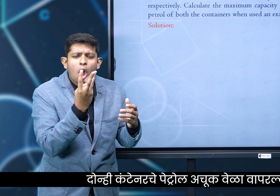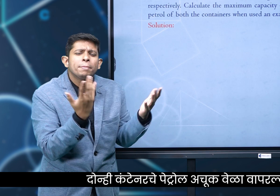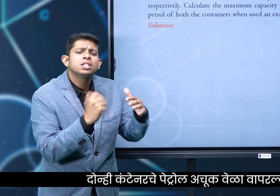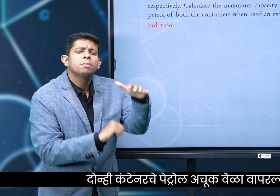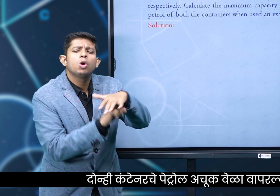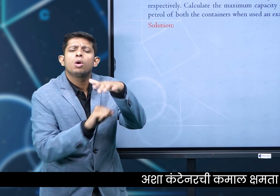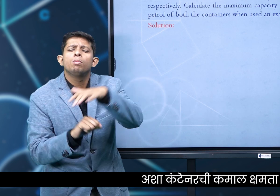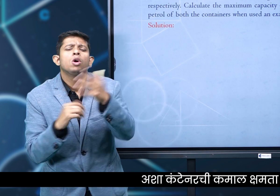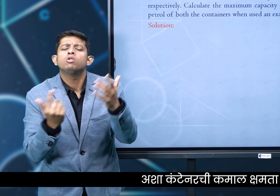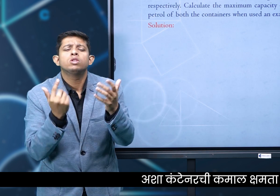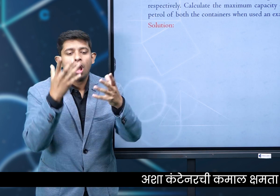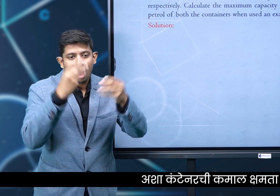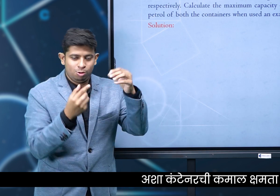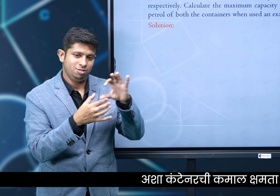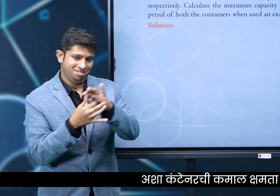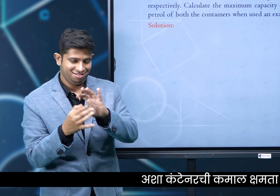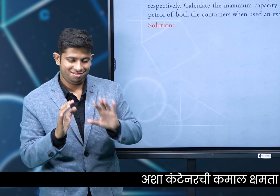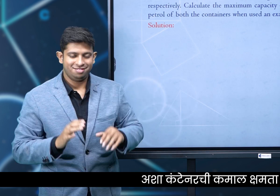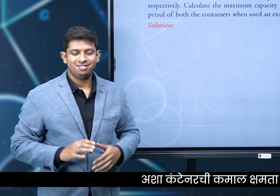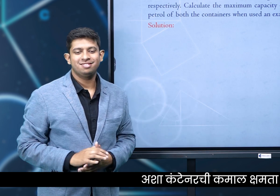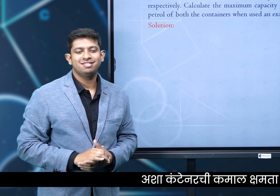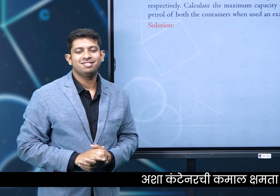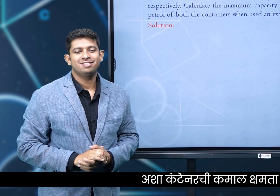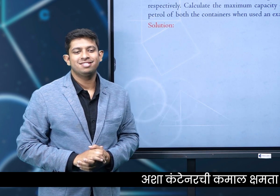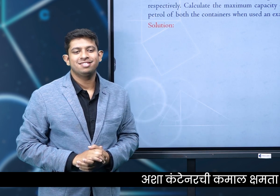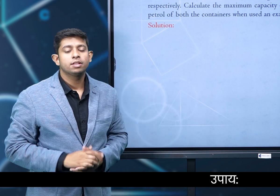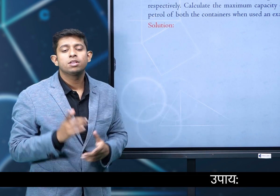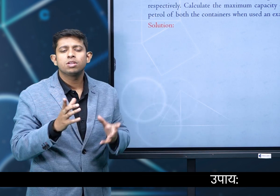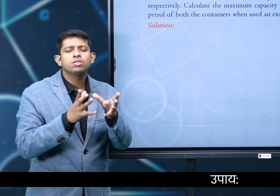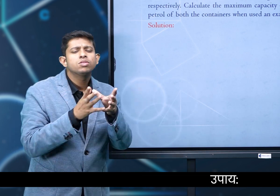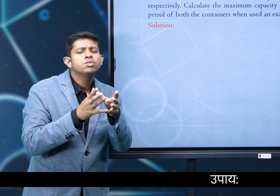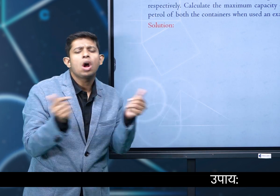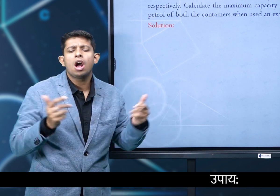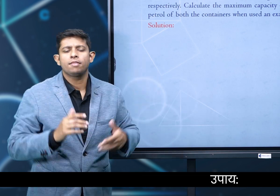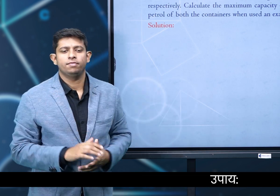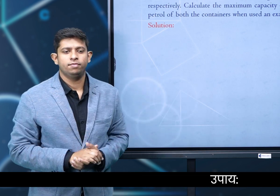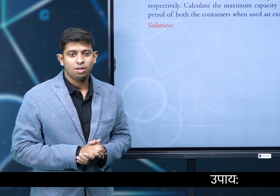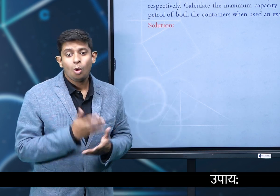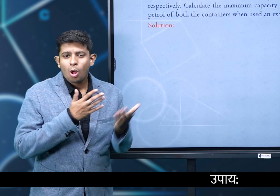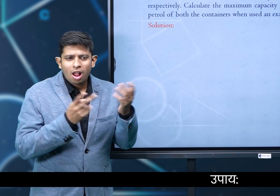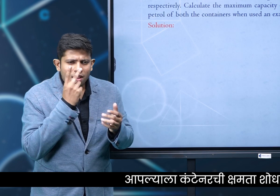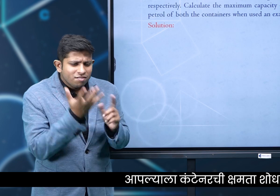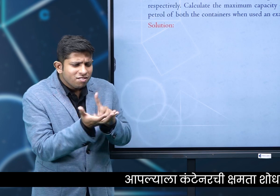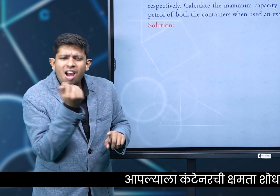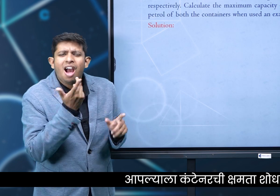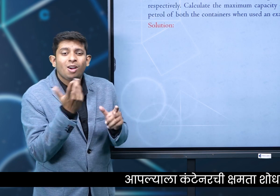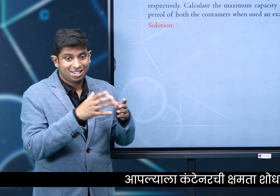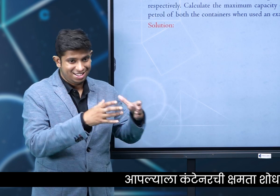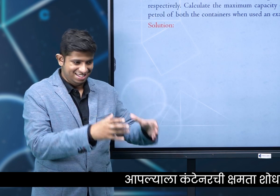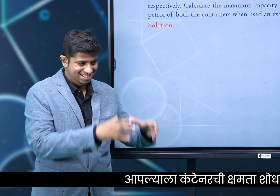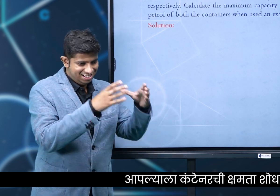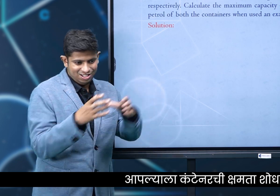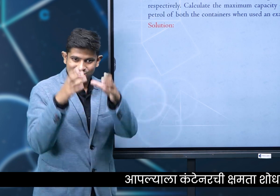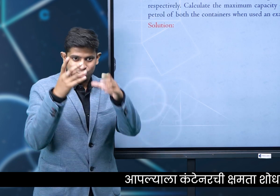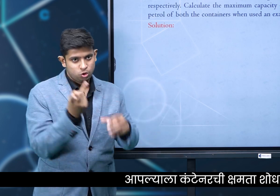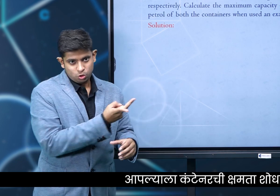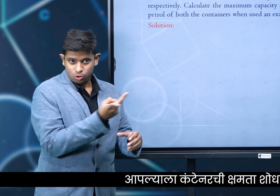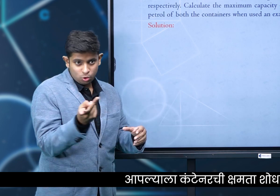अशा कंटेनरची कमाल क्षमता मोजा. उपाय. आपल्याला कंटेनरची क्षमता शोधायची आहे